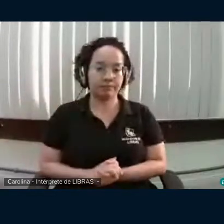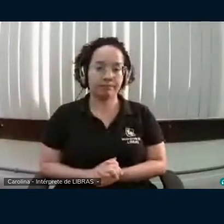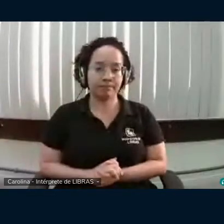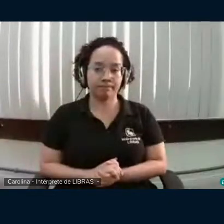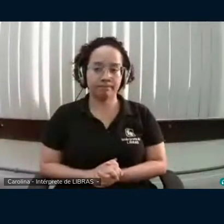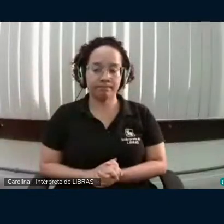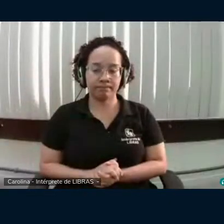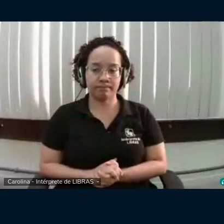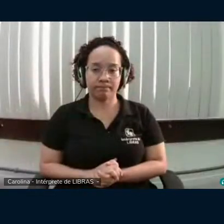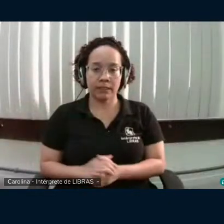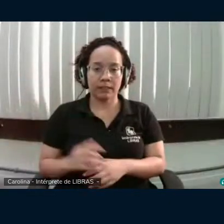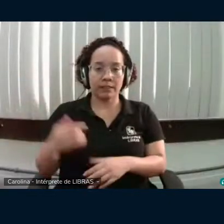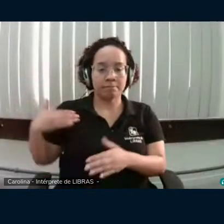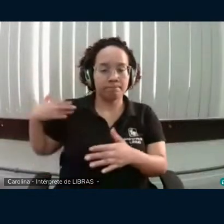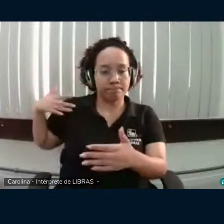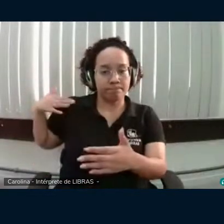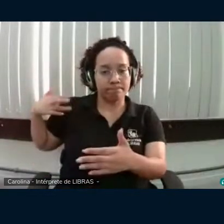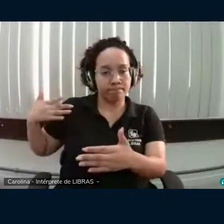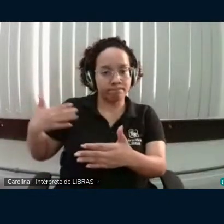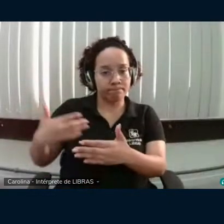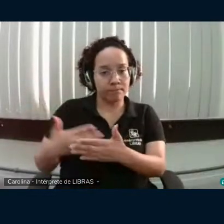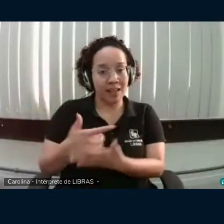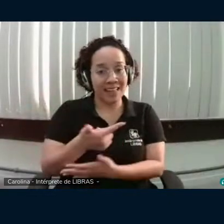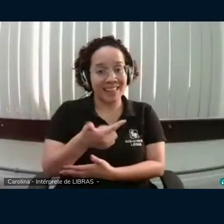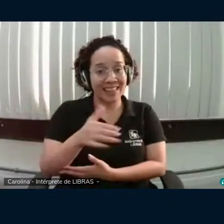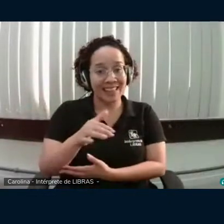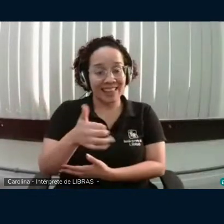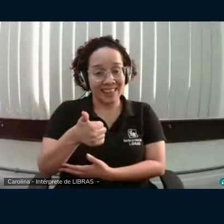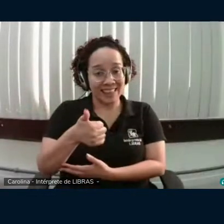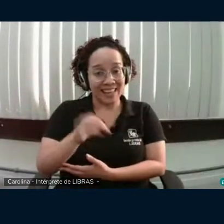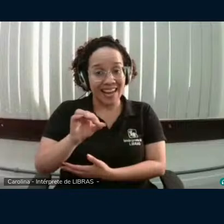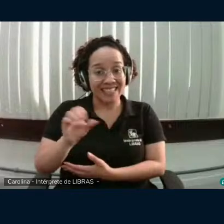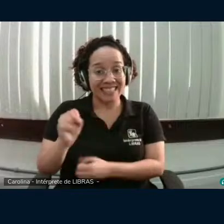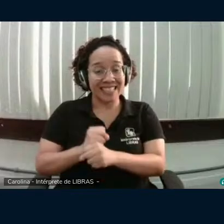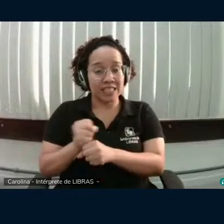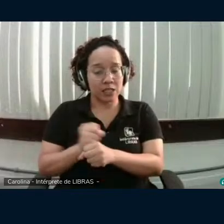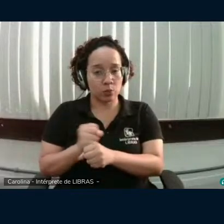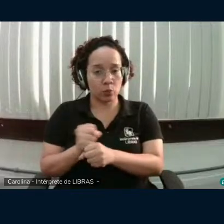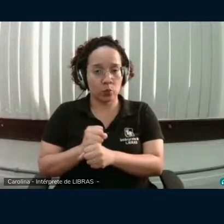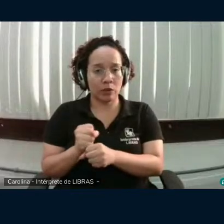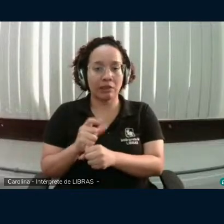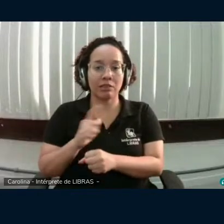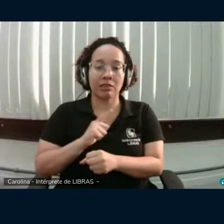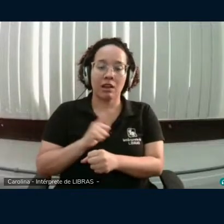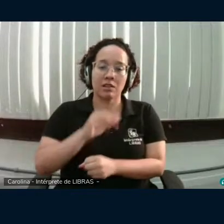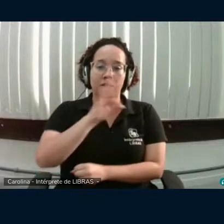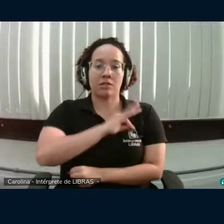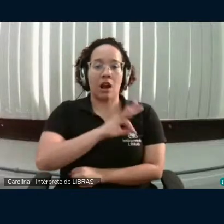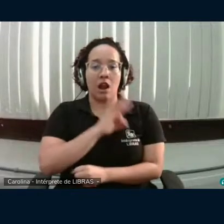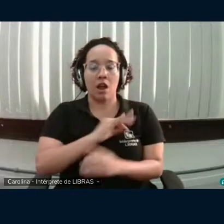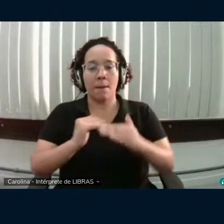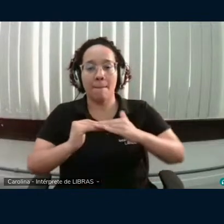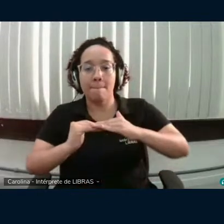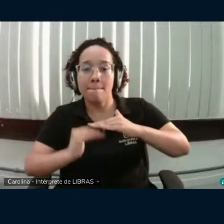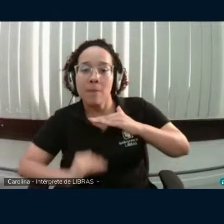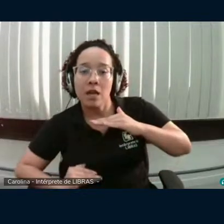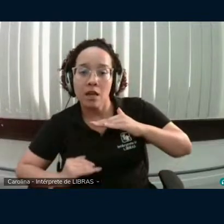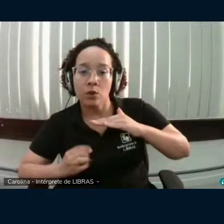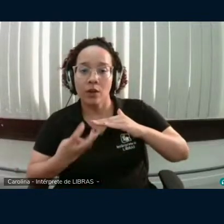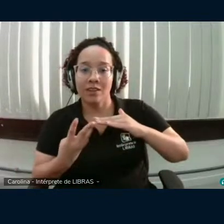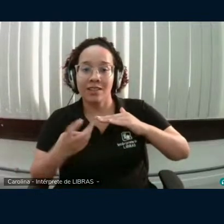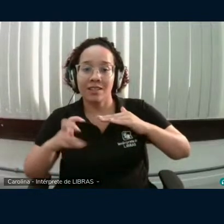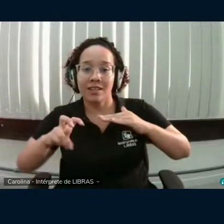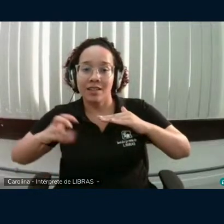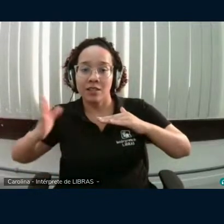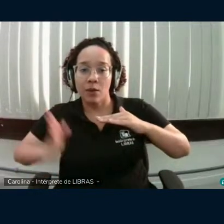recentemente, assim, de 10 anos para cá, possuem uma defasagem salarial em torno de 35% já. Os mais velhos, não,